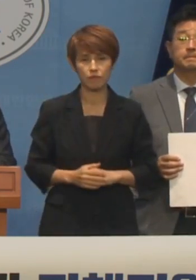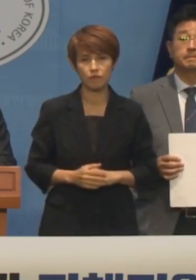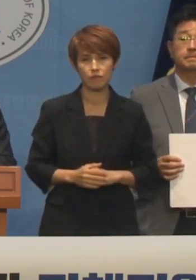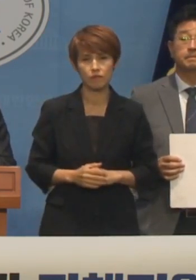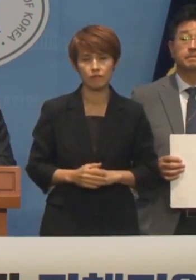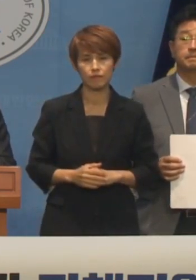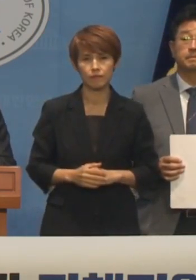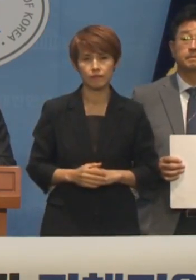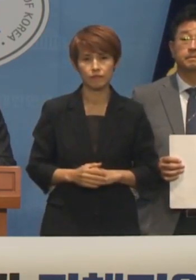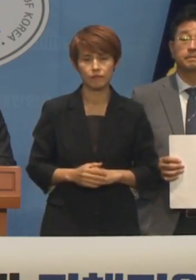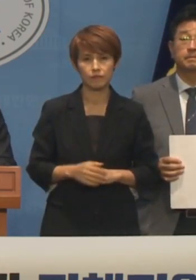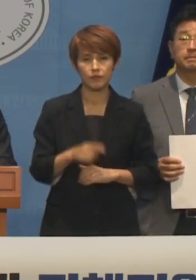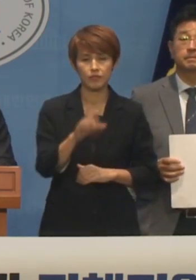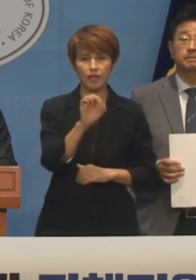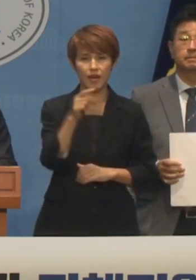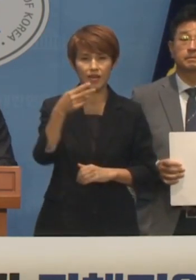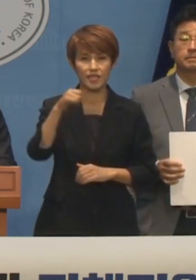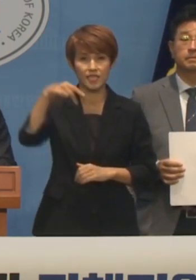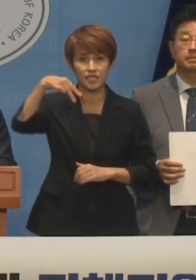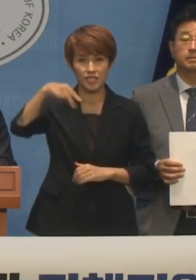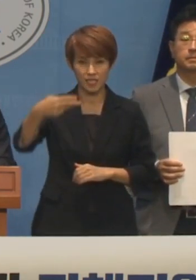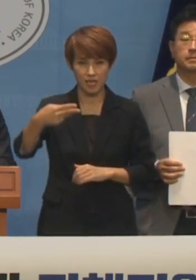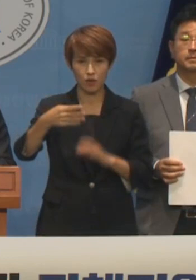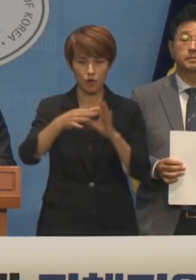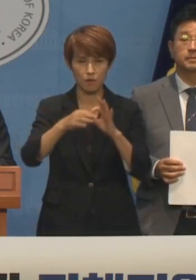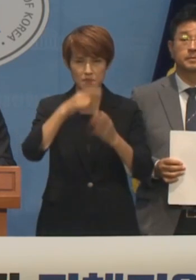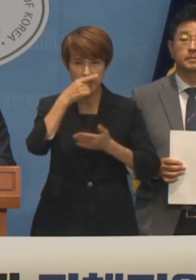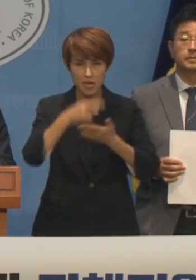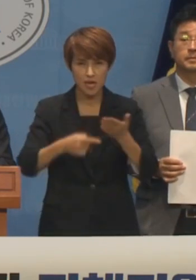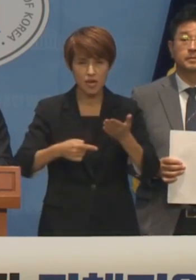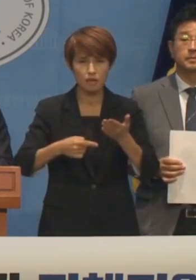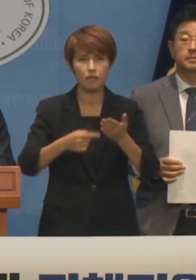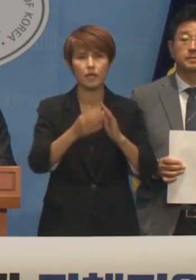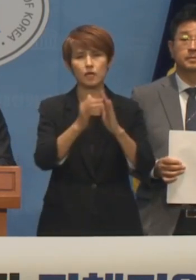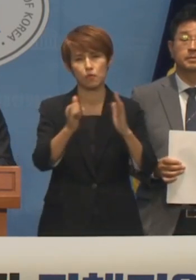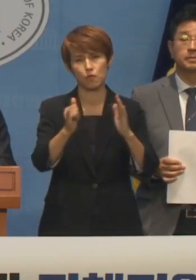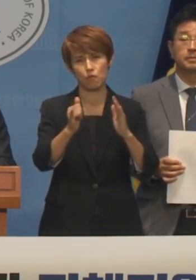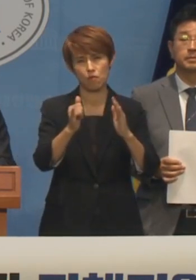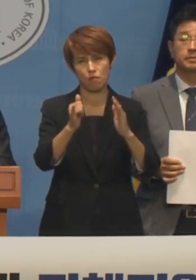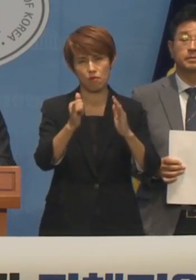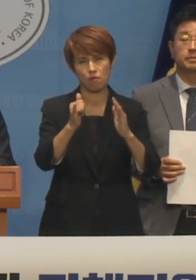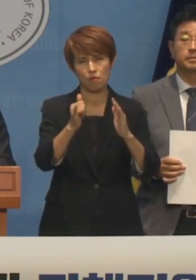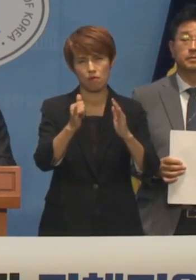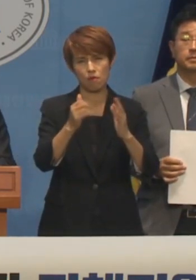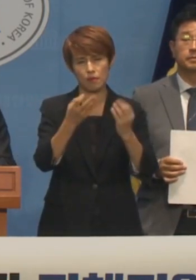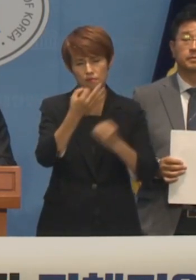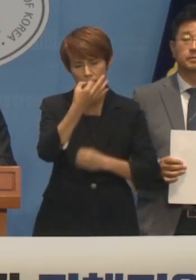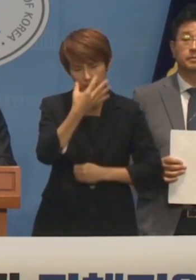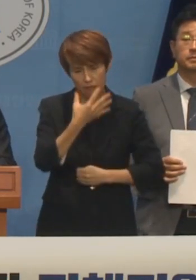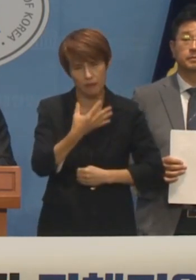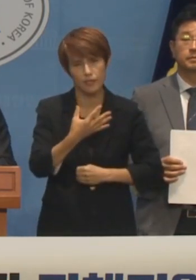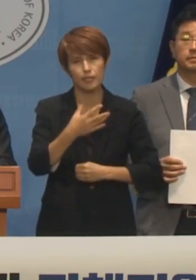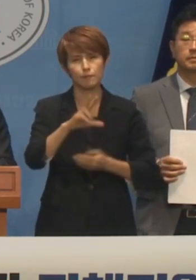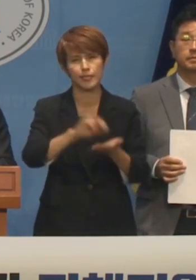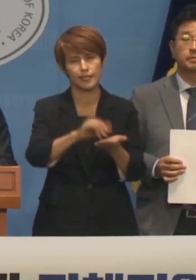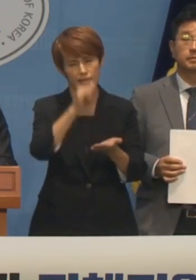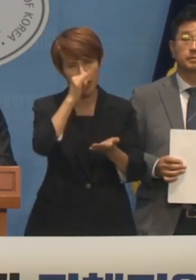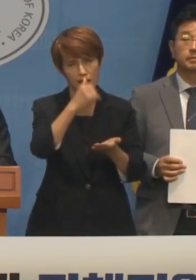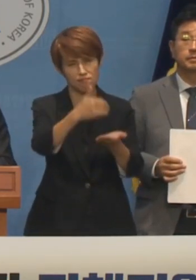아리셀 참사 피해 가족분들께서 여러 가지 고통을 호소하시고 문제를 제기하고 있는